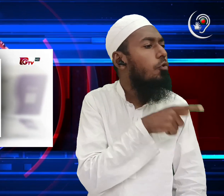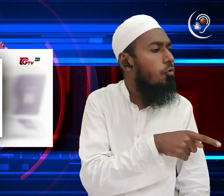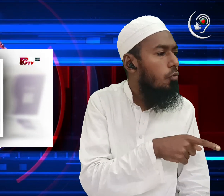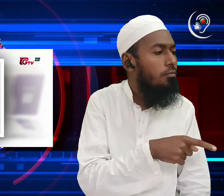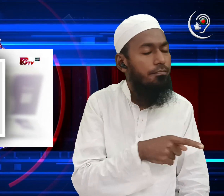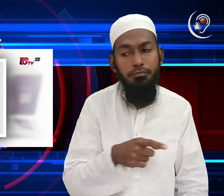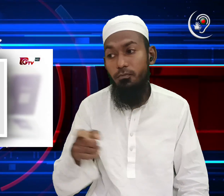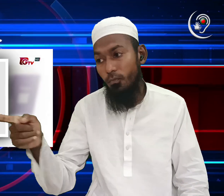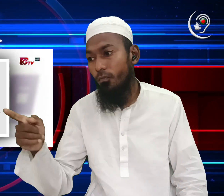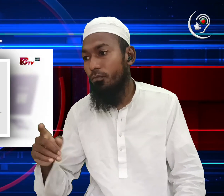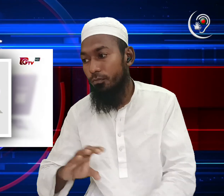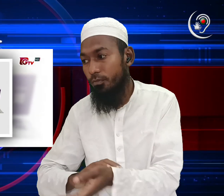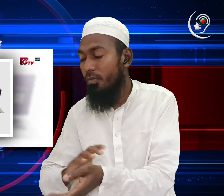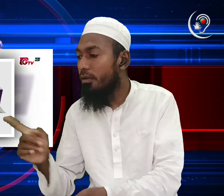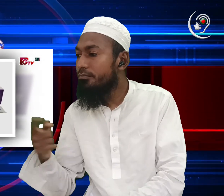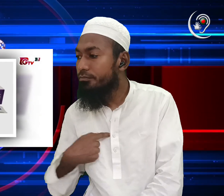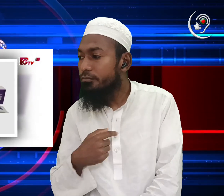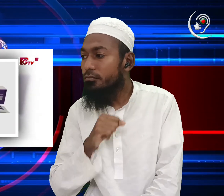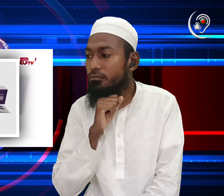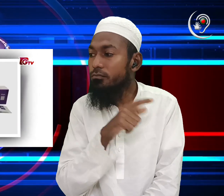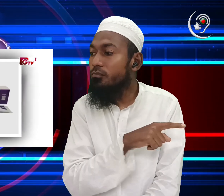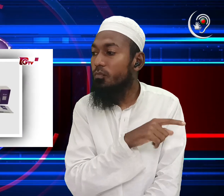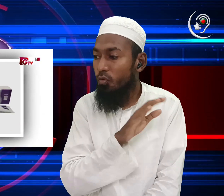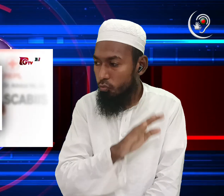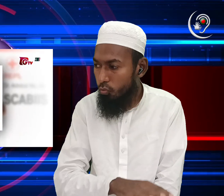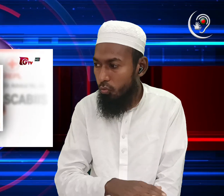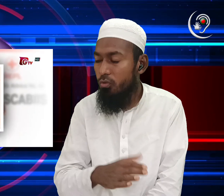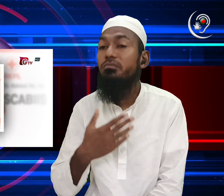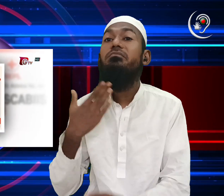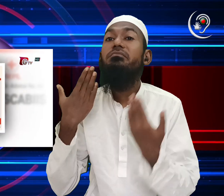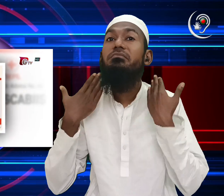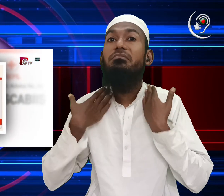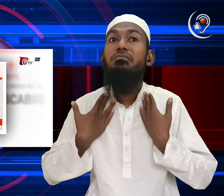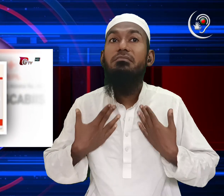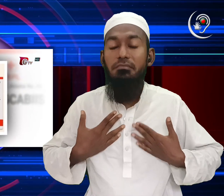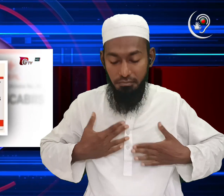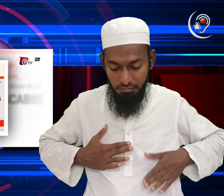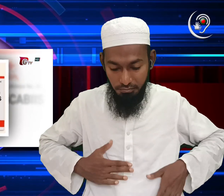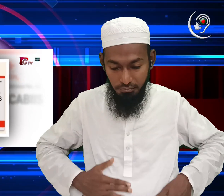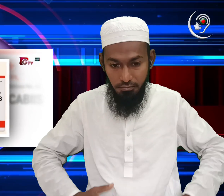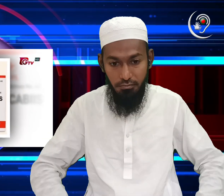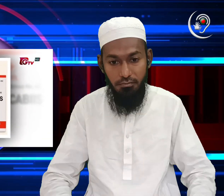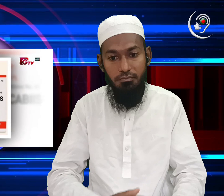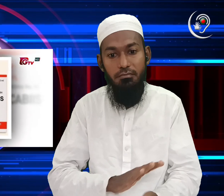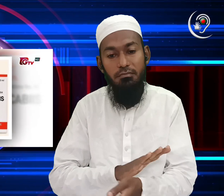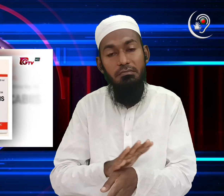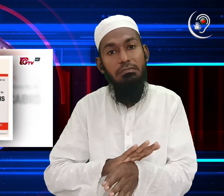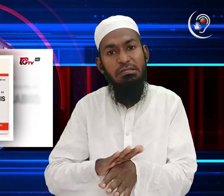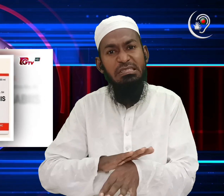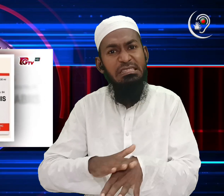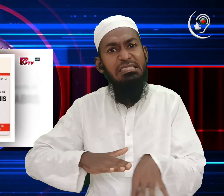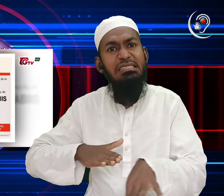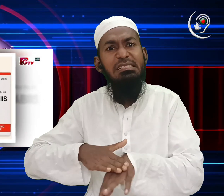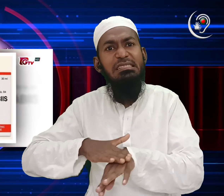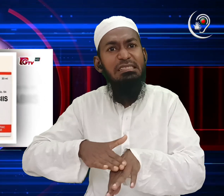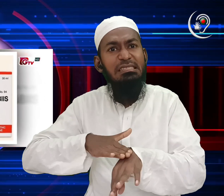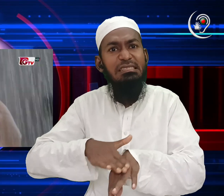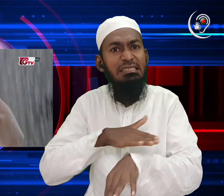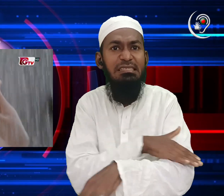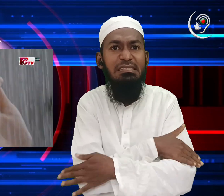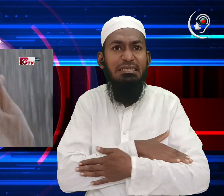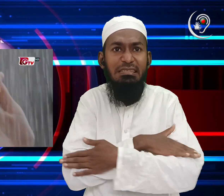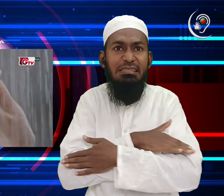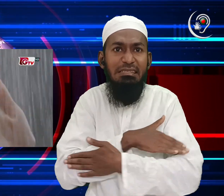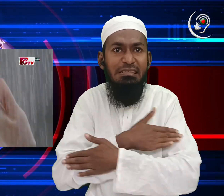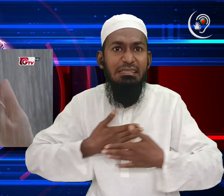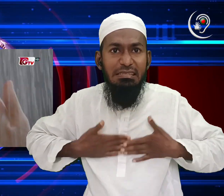অনুযায়ী পারমেথ্রিন ক্রিম গলা থেকে পা পর্যন্ত ভালো করে শরীরের সব জায়গায় লাগাতে হয়। 8 থেকে 12 ঘন্টা